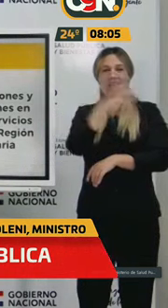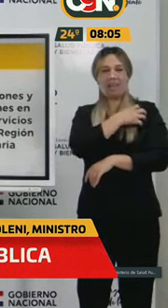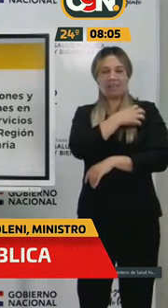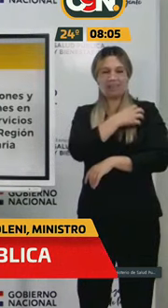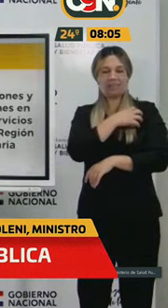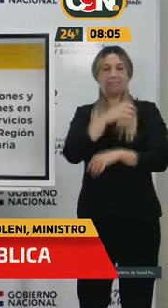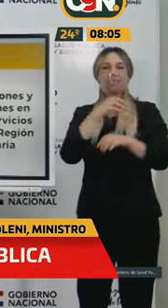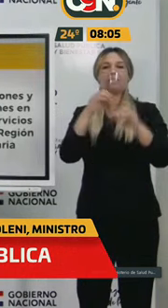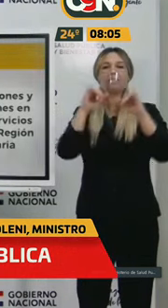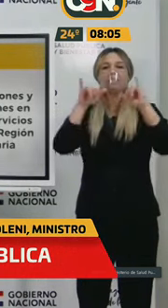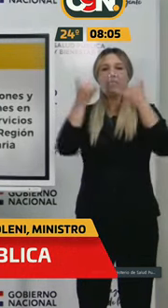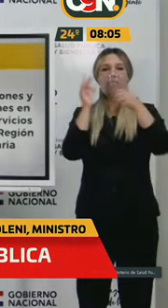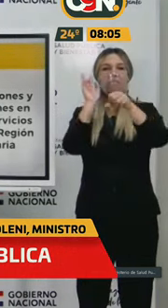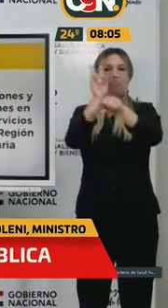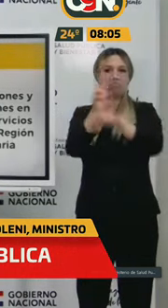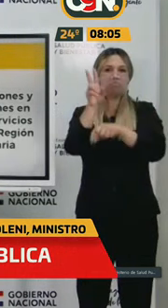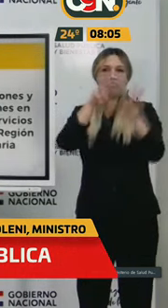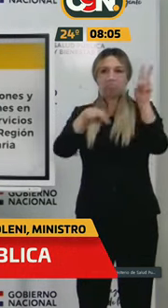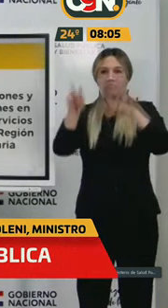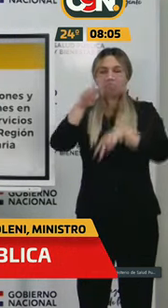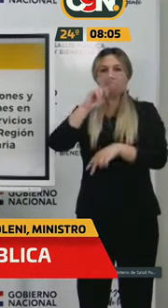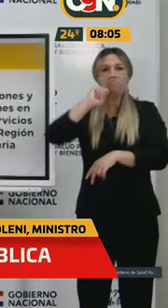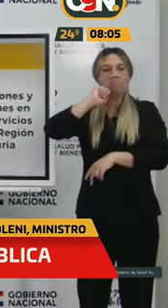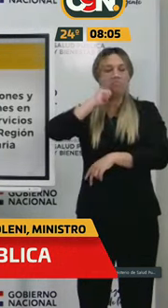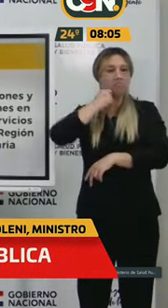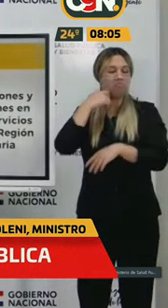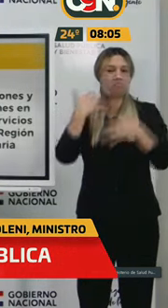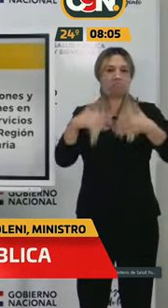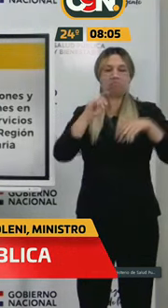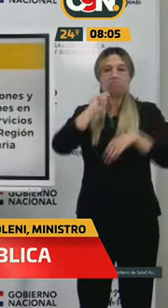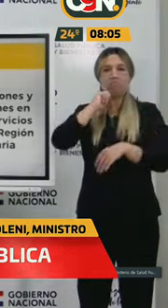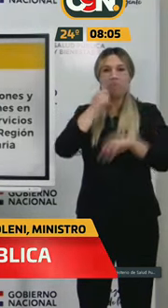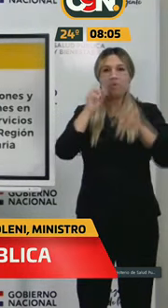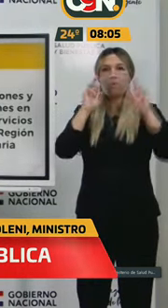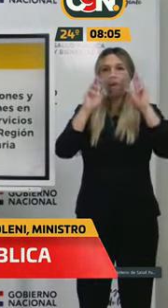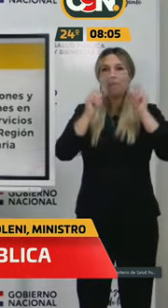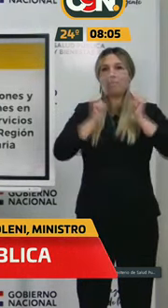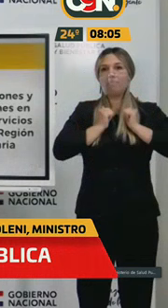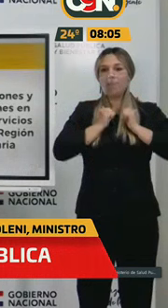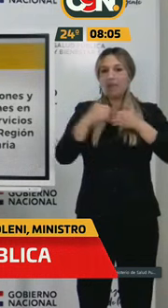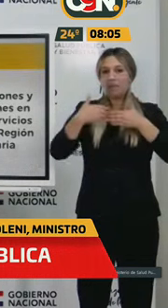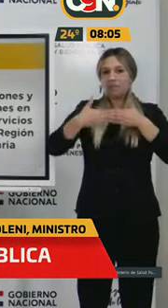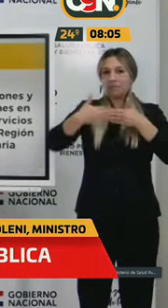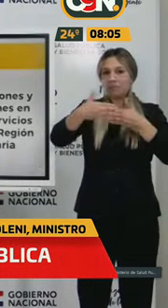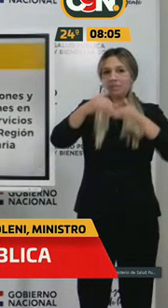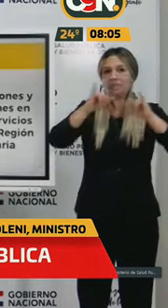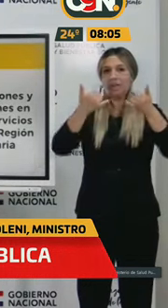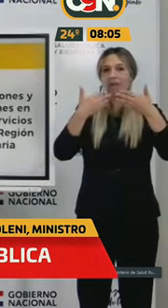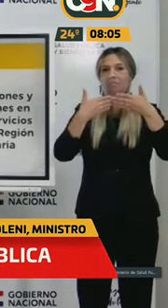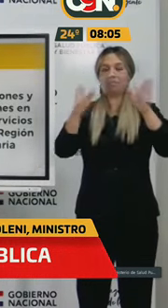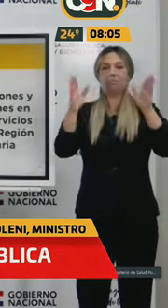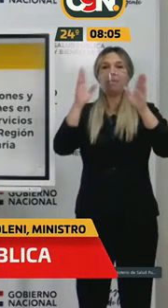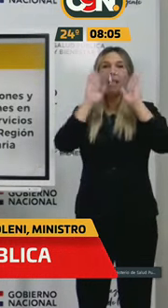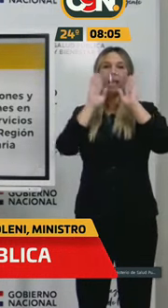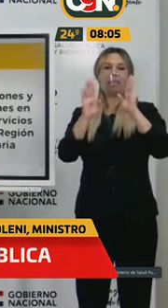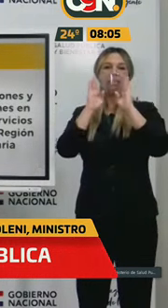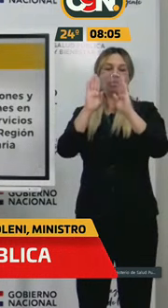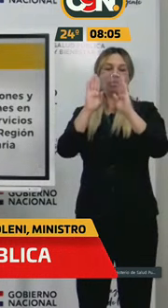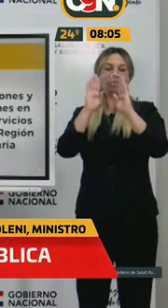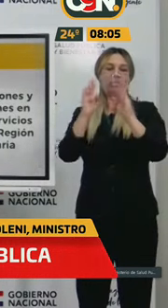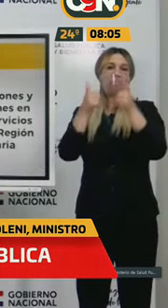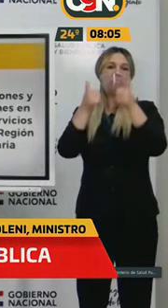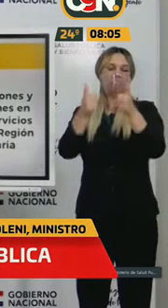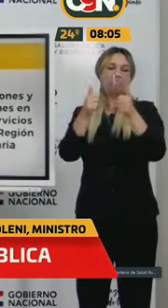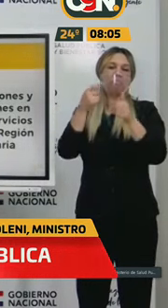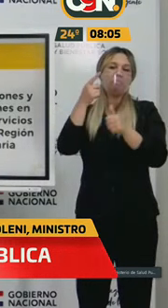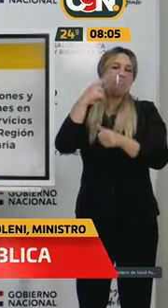quedando muy, muy hermoso y esperando también para poder proveer una atención muy digna a todos